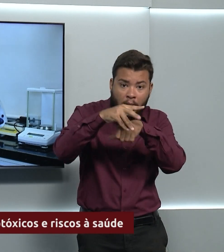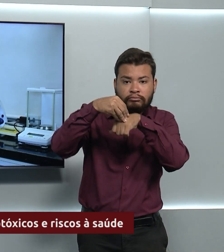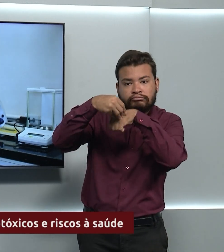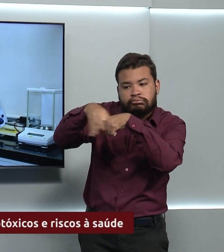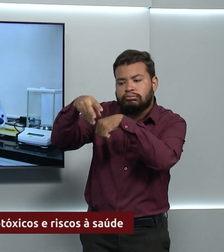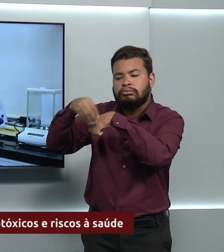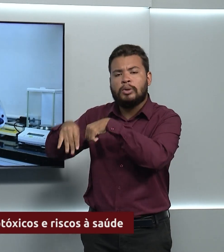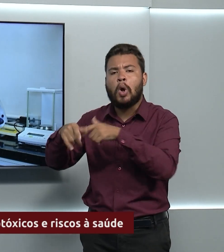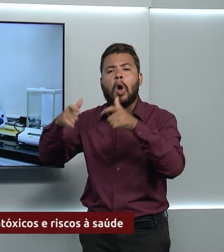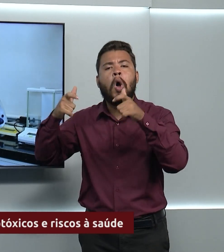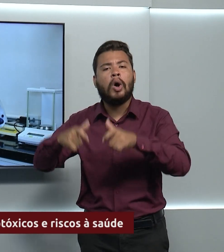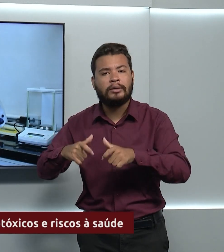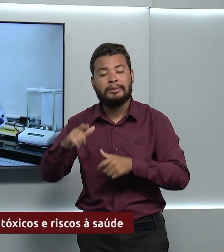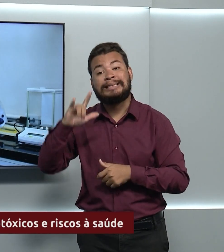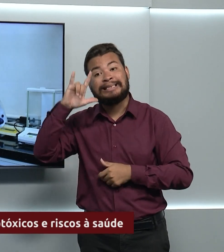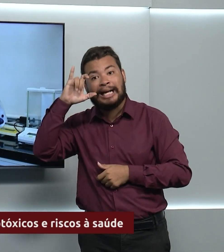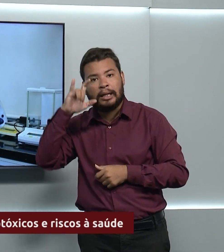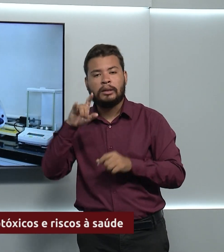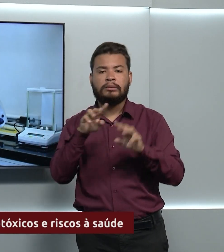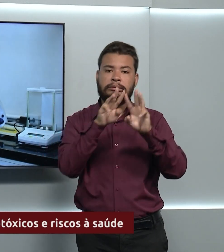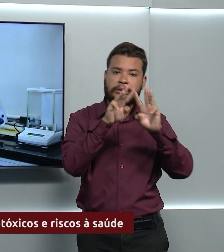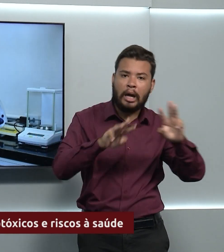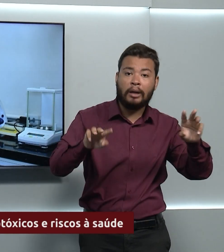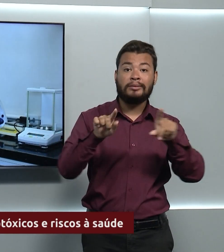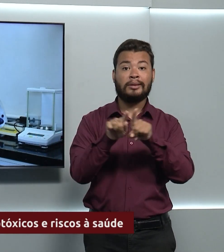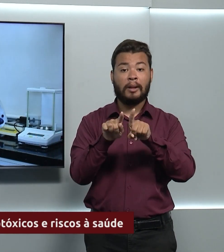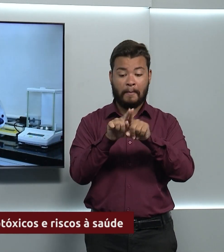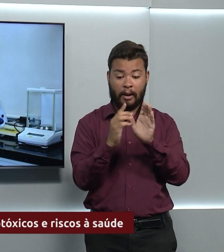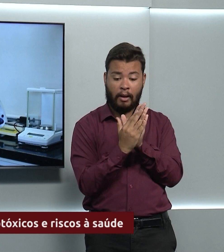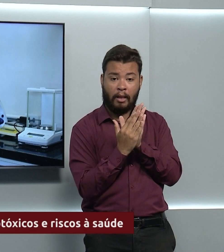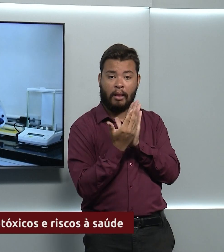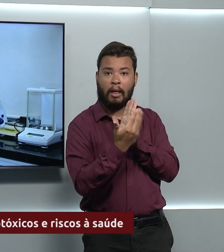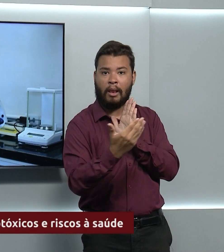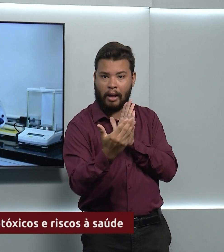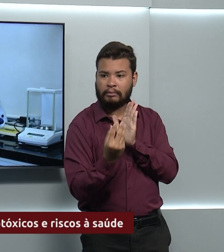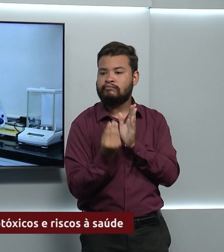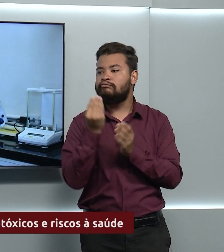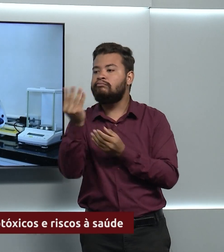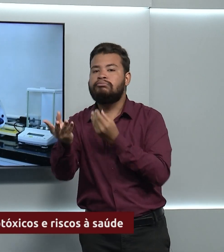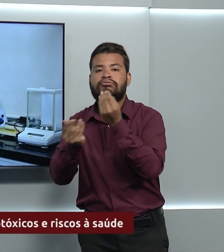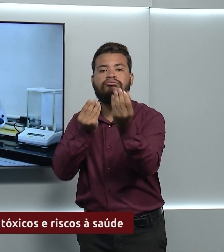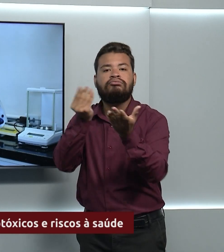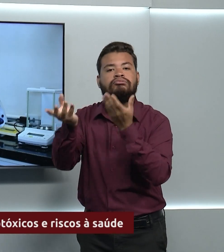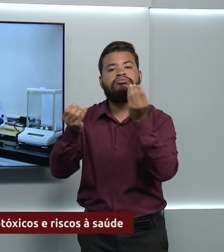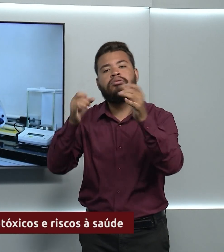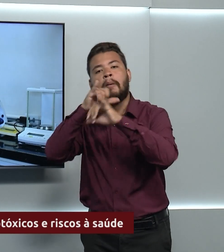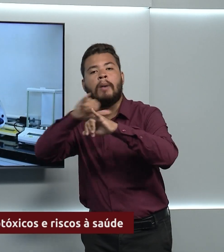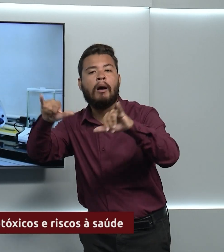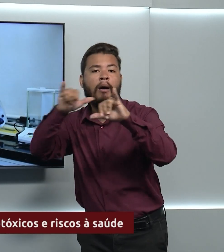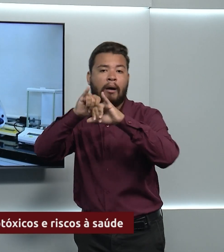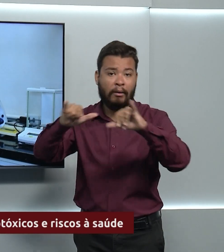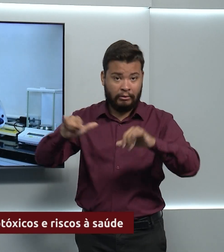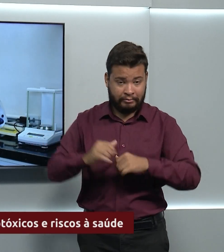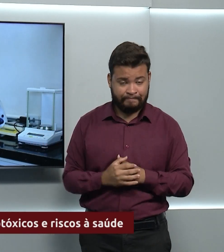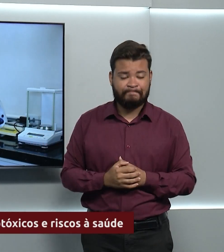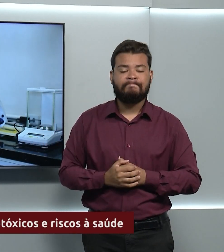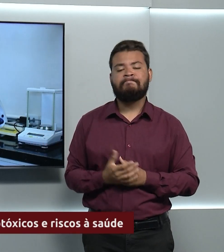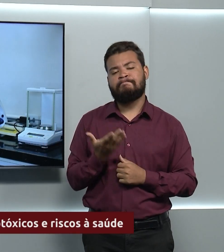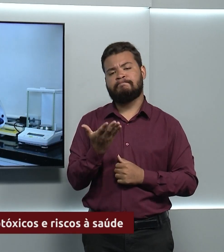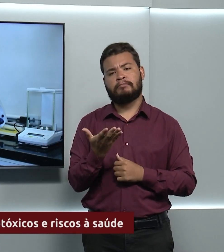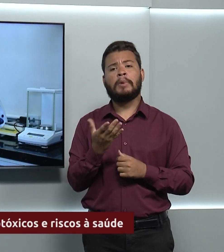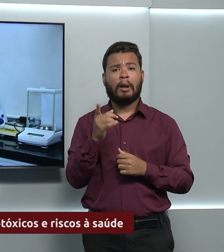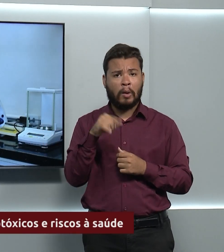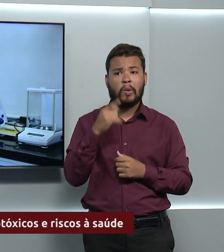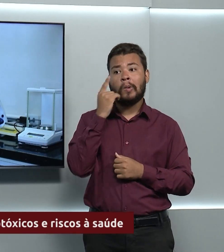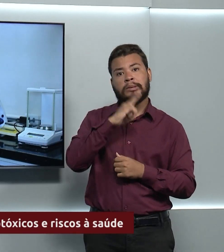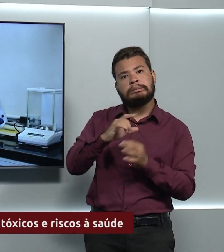nosso site, e nós também trabalhamos com folhetos de divulgação. Então, tem essas informações que a gente produz aqui dentro de uma forma mais simples,